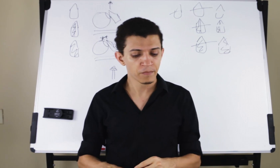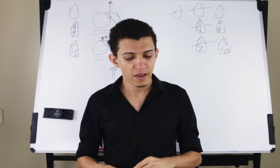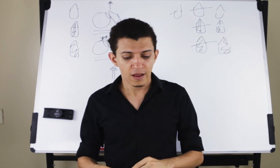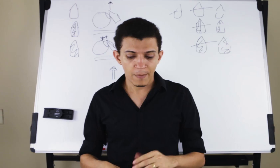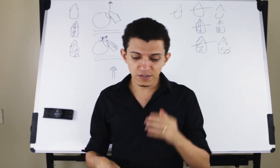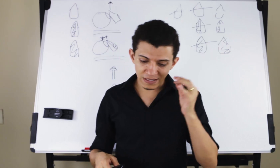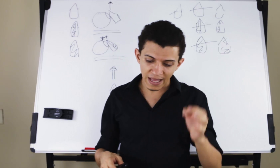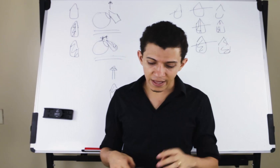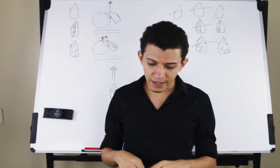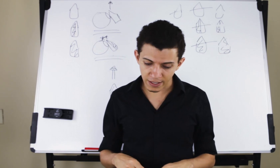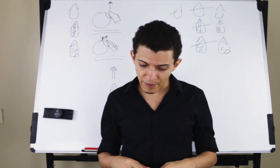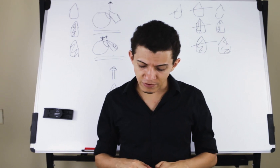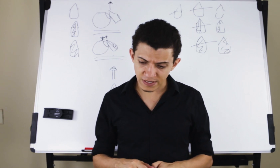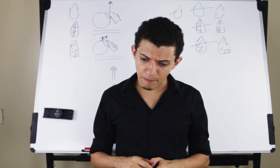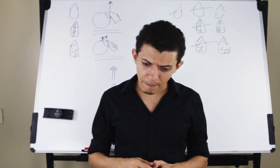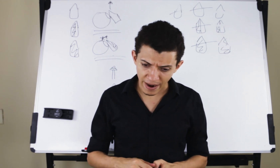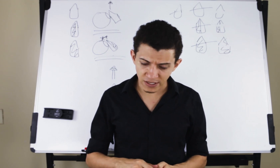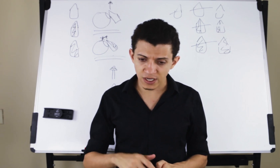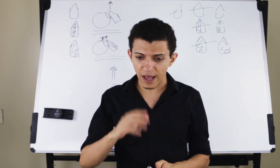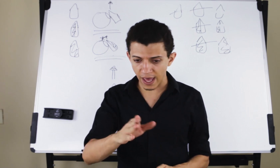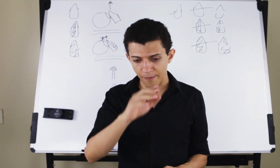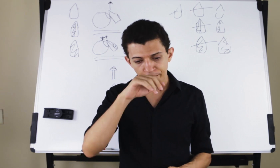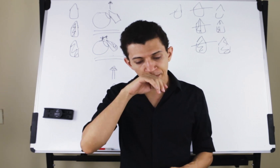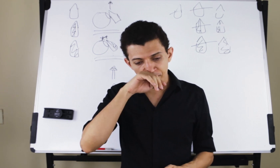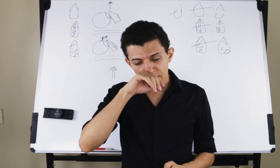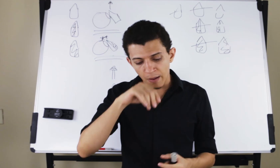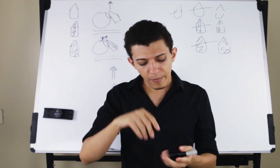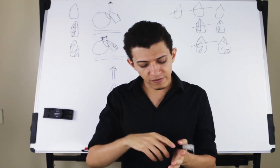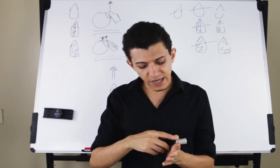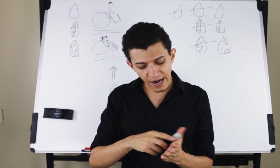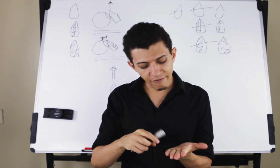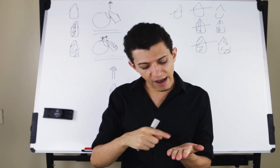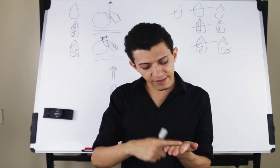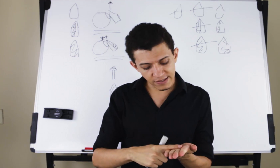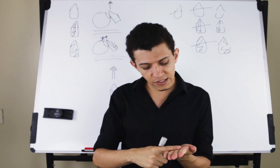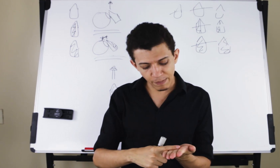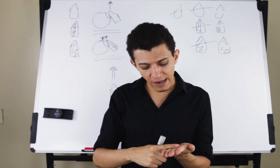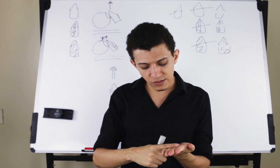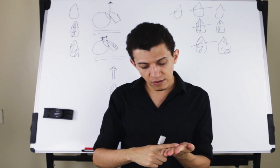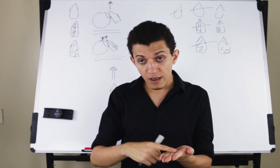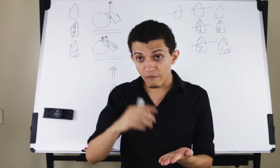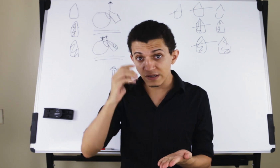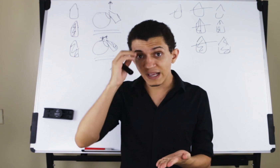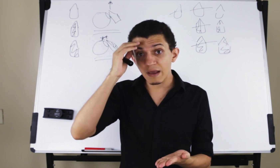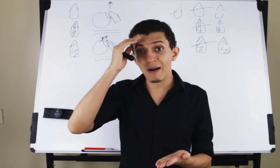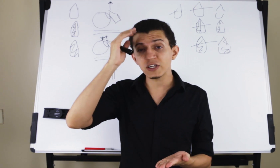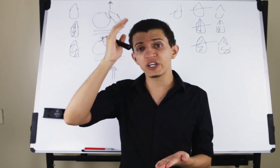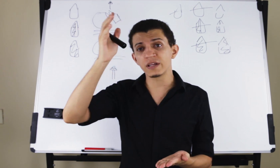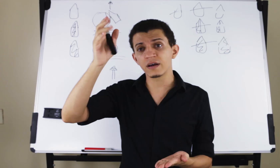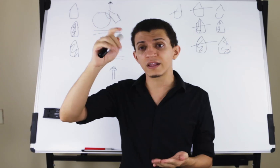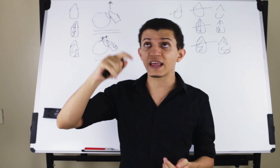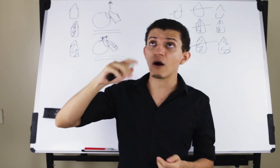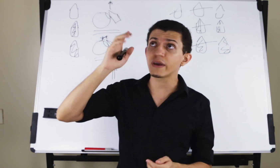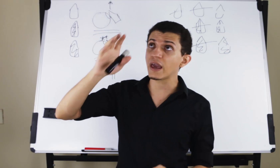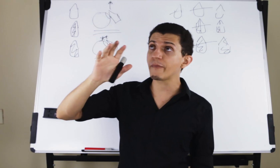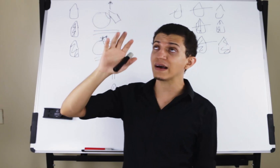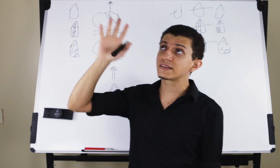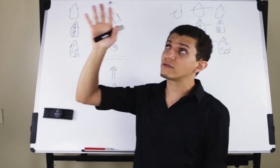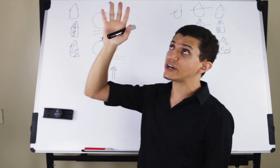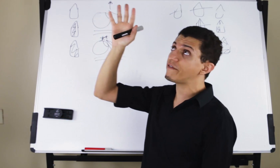Mas uma técnica aqui para você bem prática para você gravar que tem esse espaço, Você imagina que tem alguém passando de avião